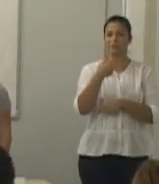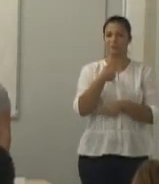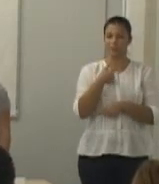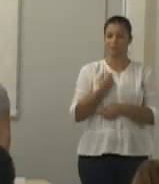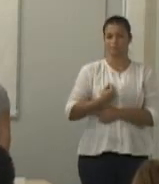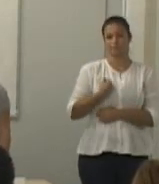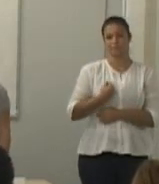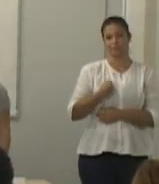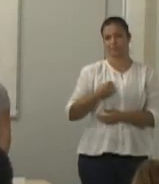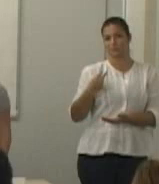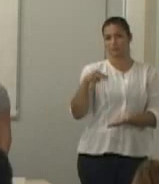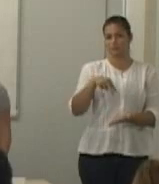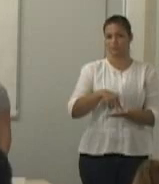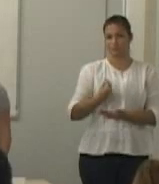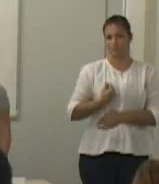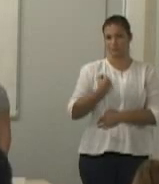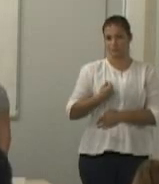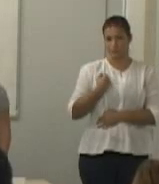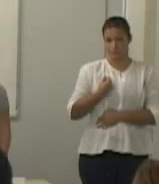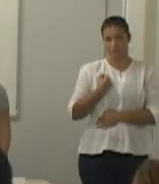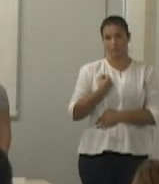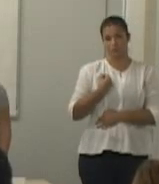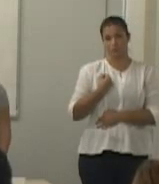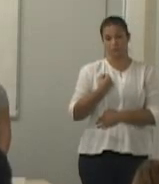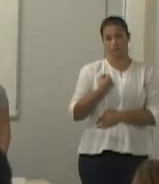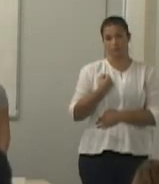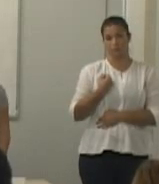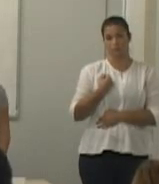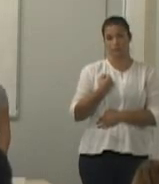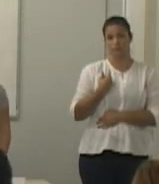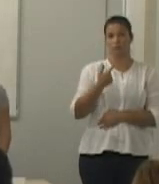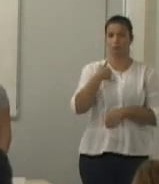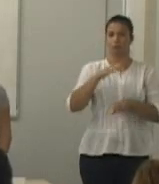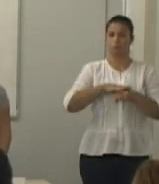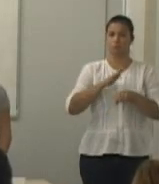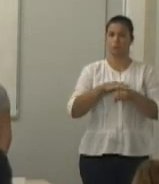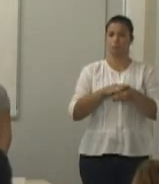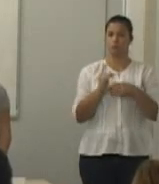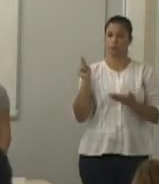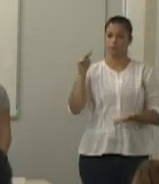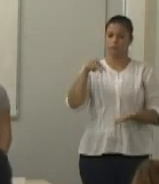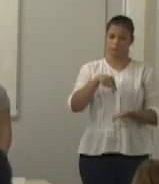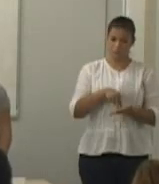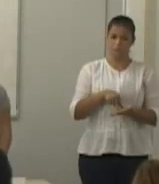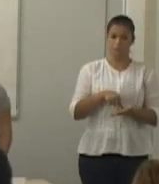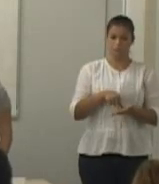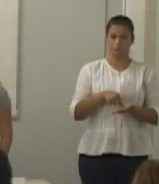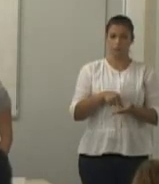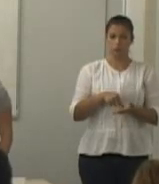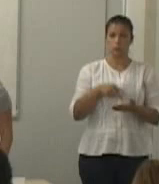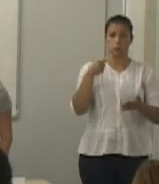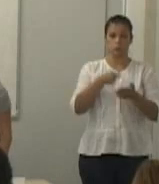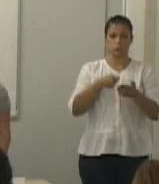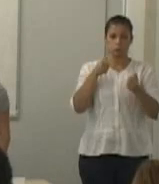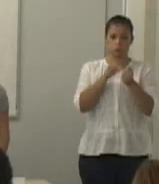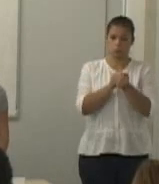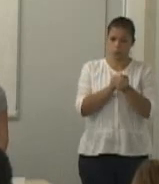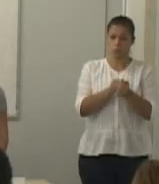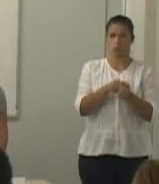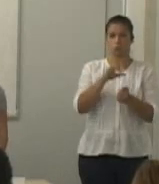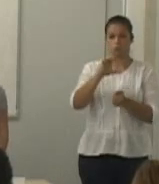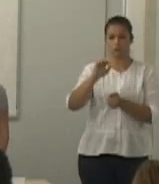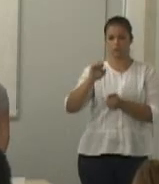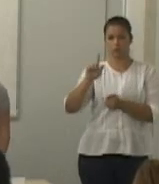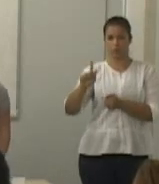fiz questão de ser uma das eh que vieram aqui que lutaram junto ao seg naquela época que não